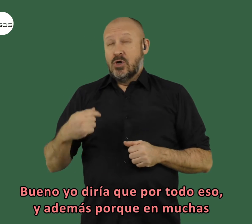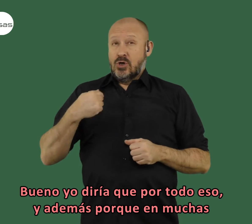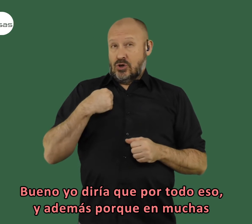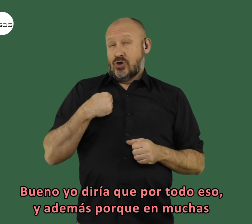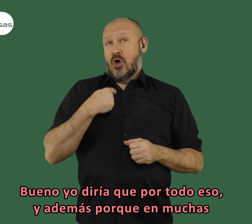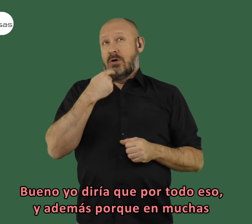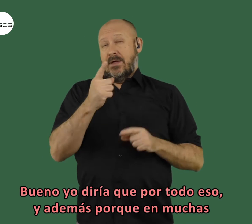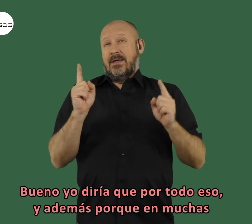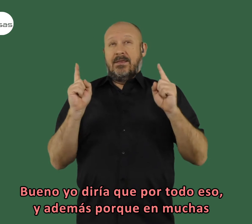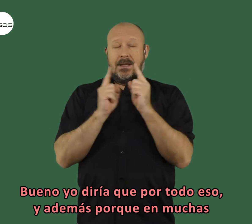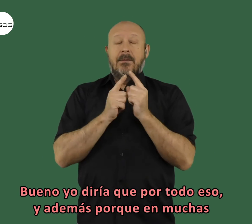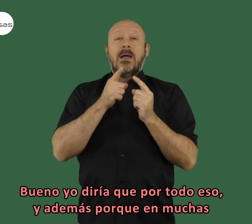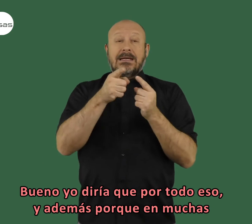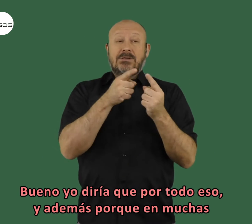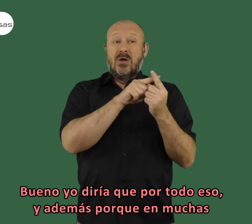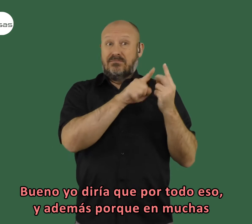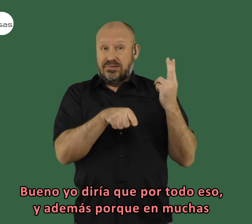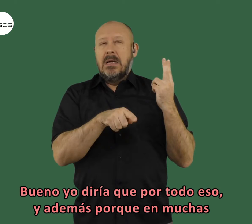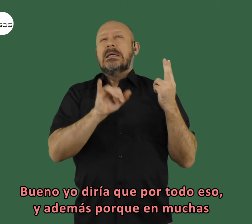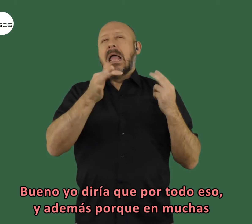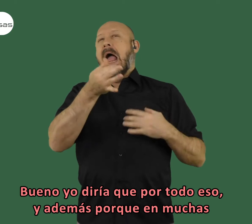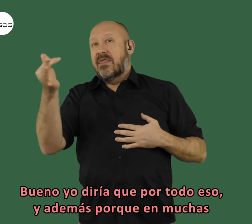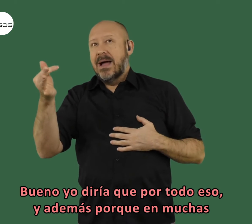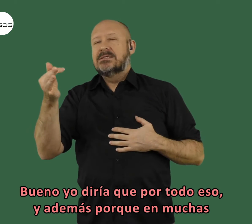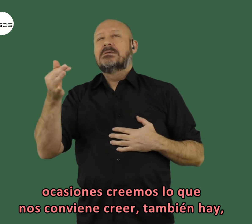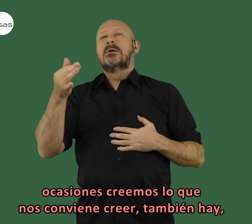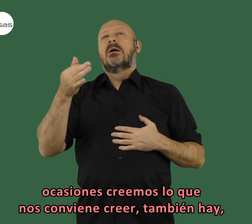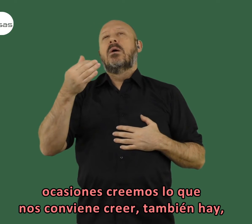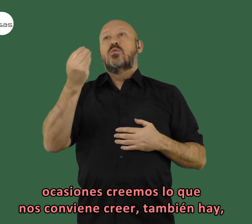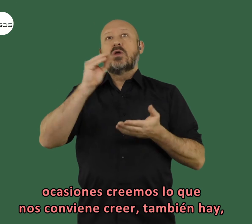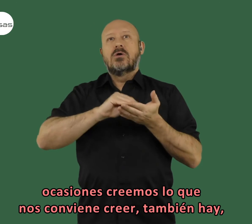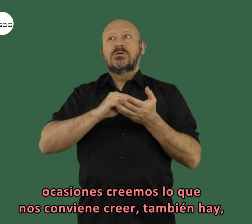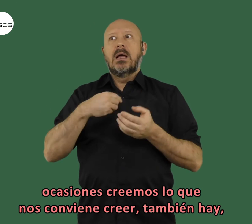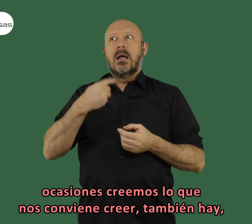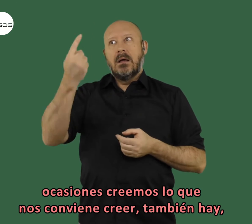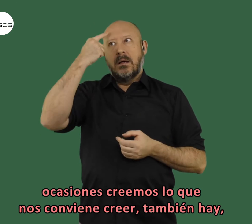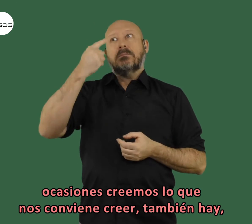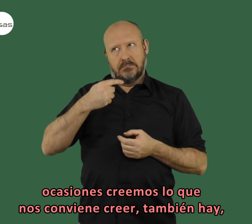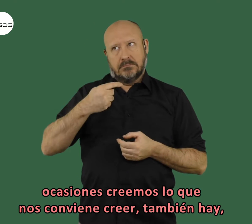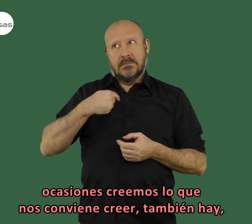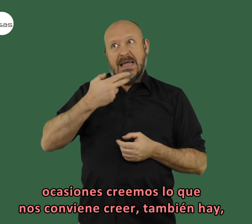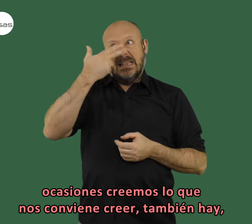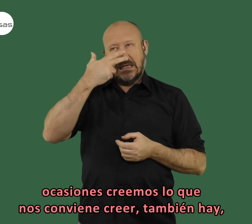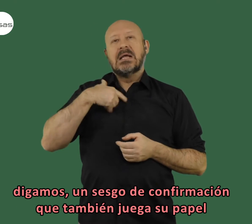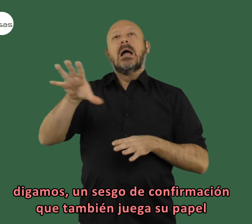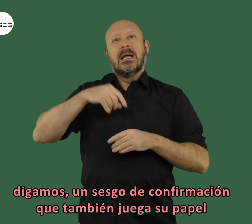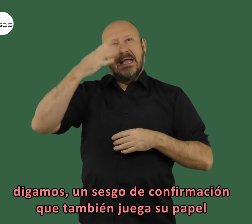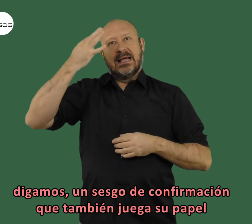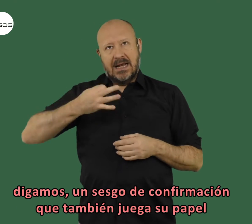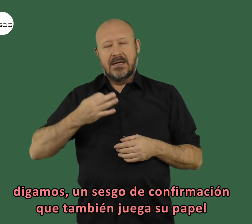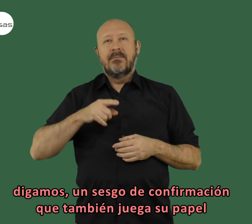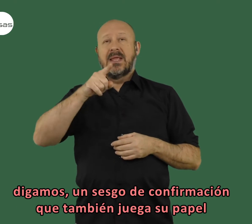yo diría que por todo eso, y además porque en muchas ocasiones creemos lo que nos conviene creer. También hay